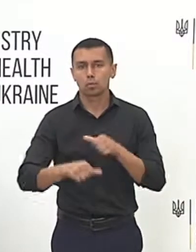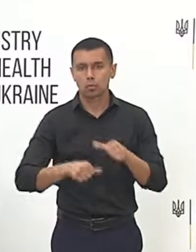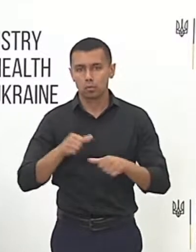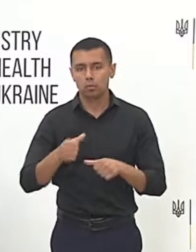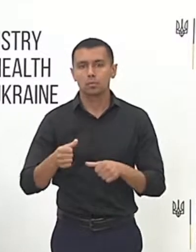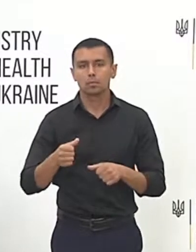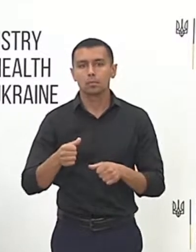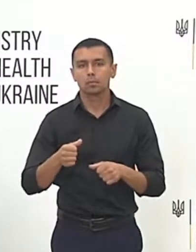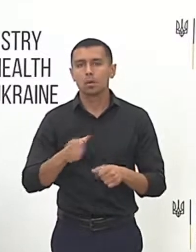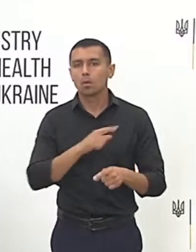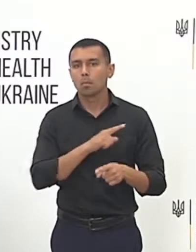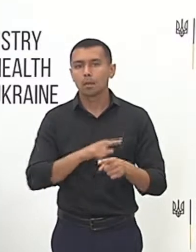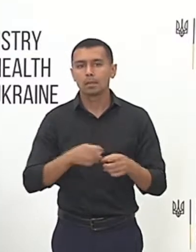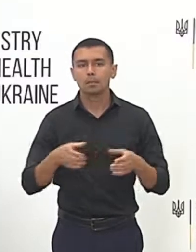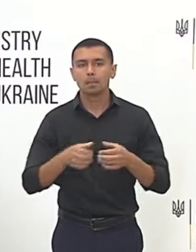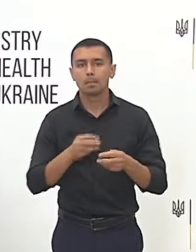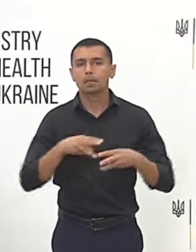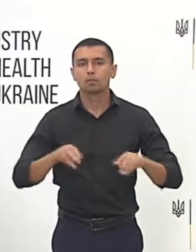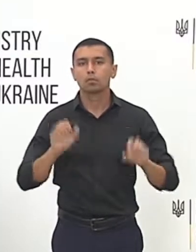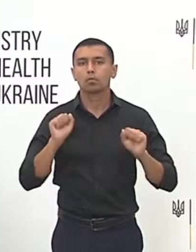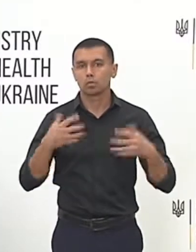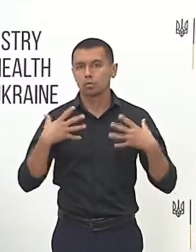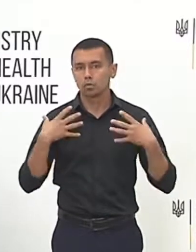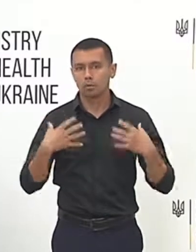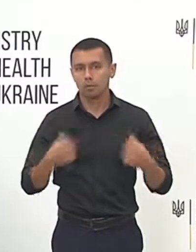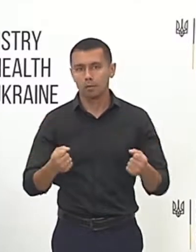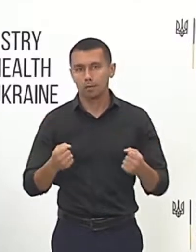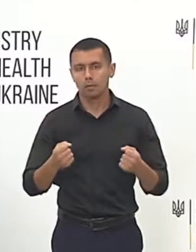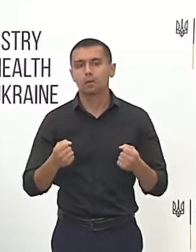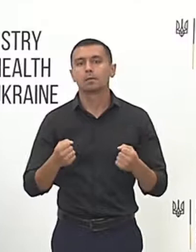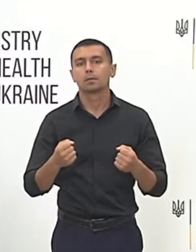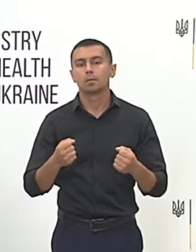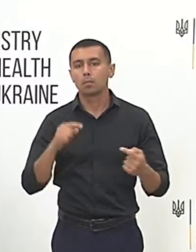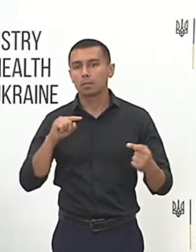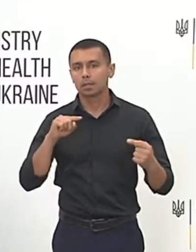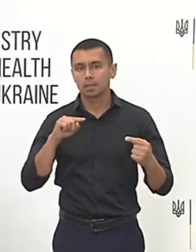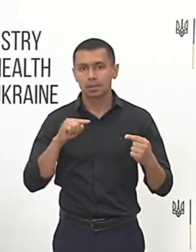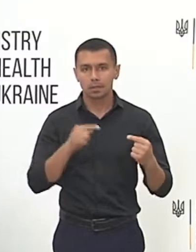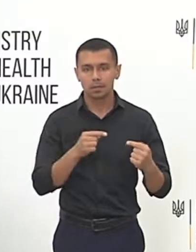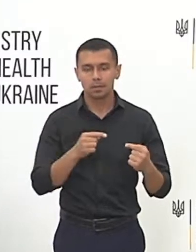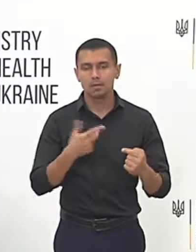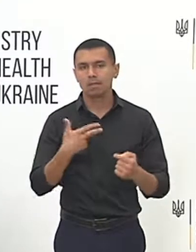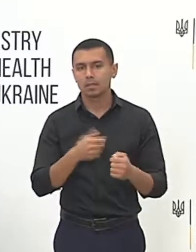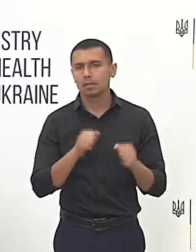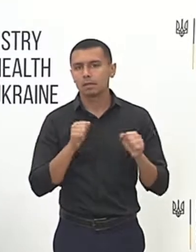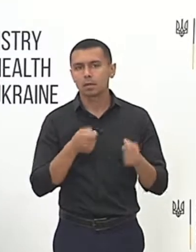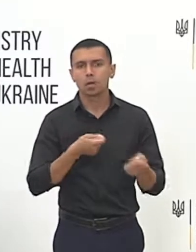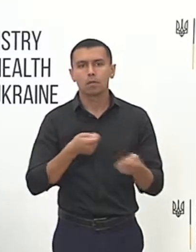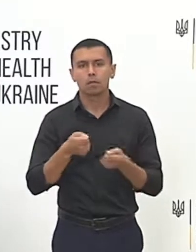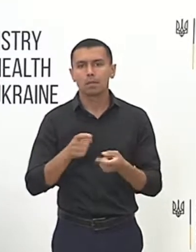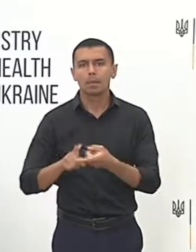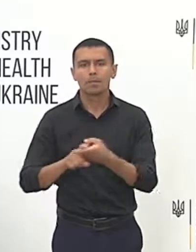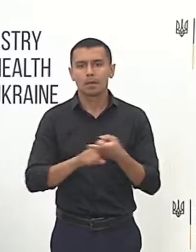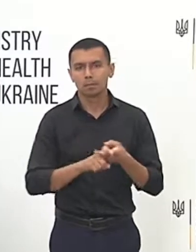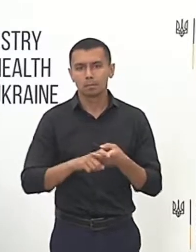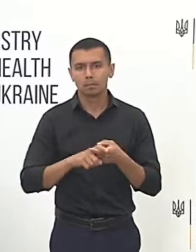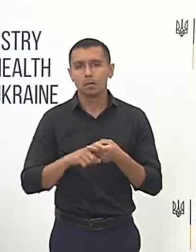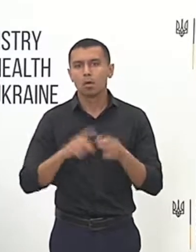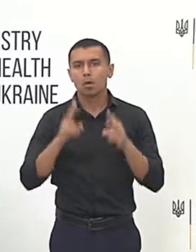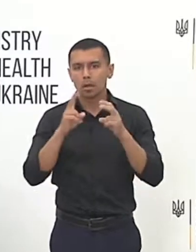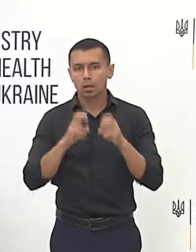року оперативний штаб Міністерства охорони здоров'я з протидії вакцинокерованим інфекціям